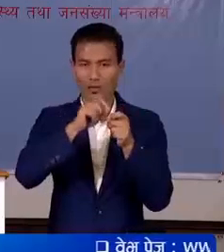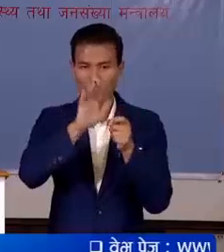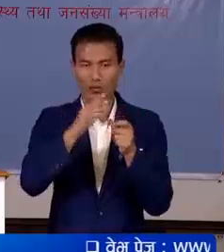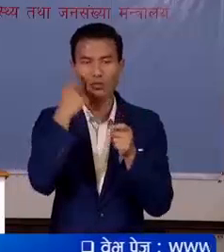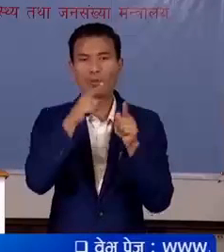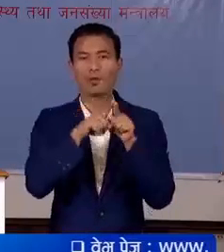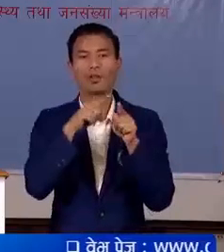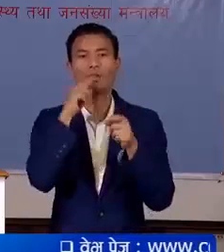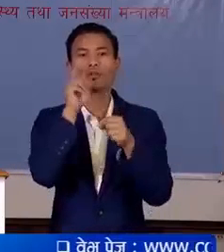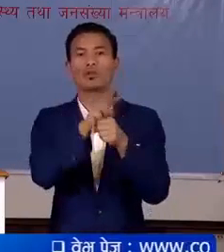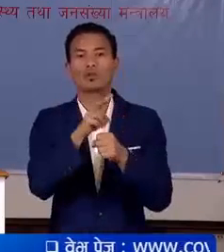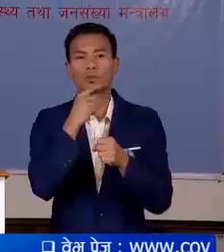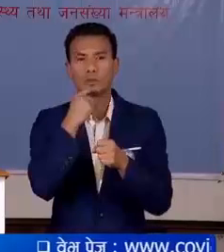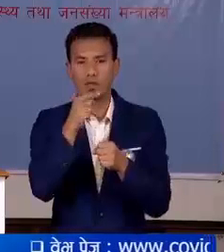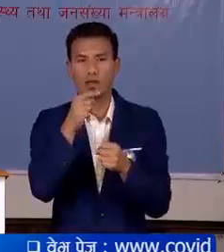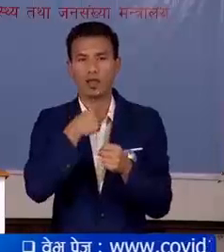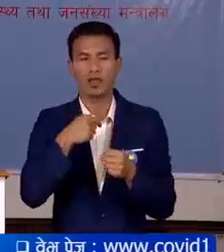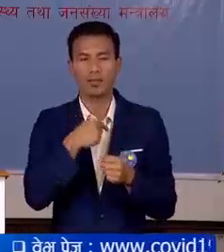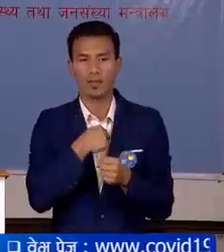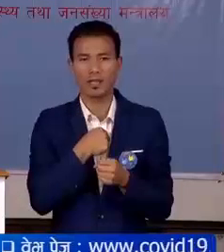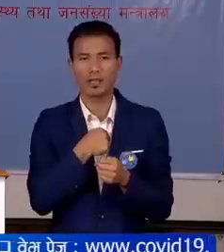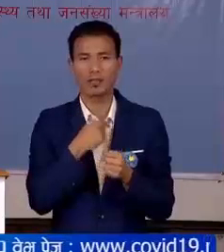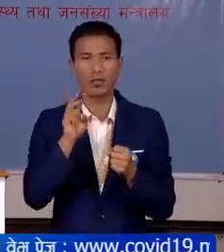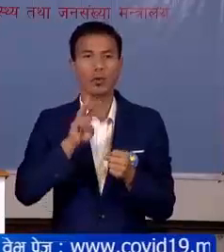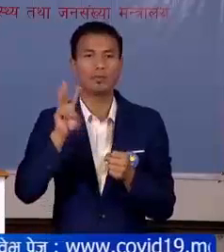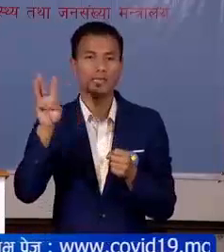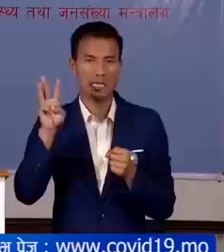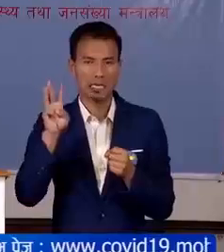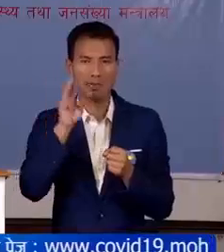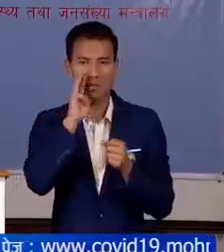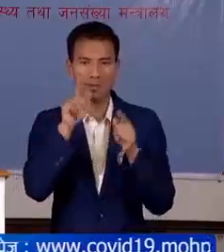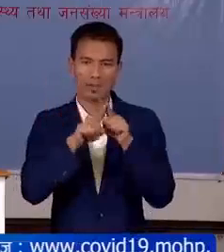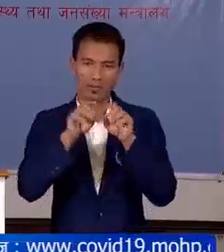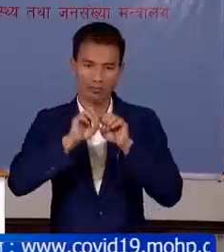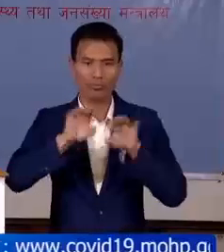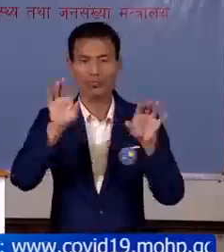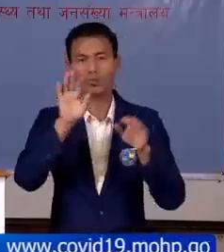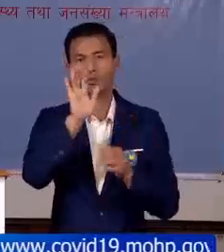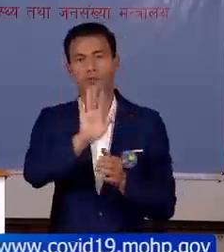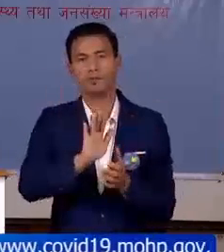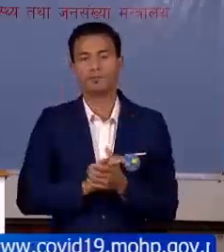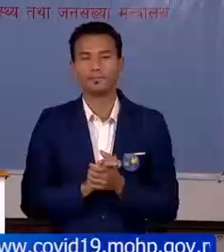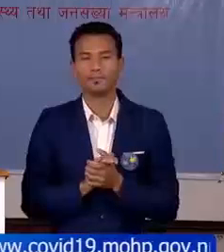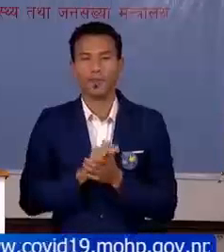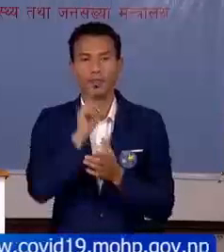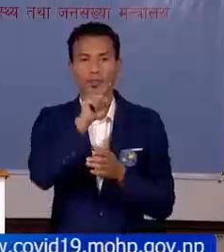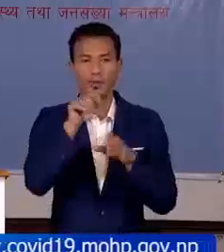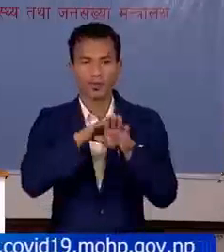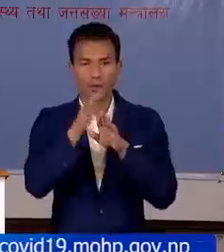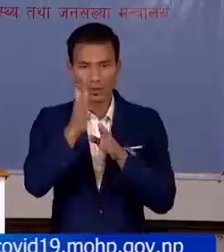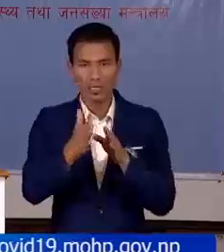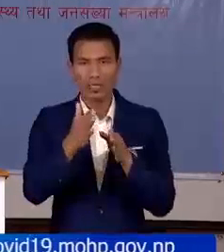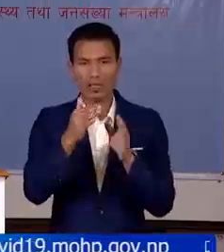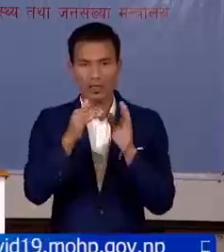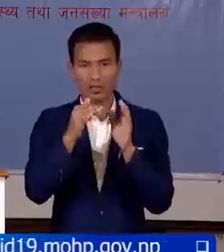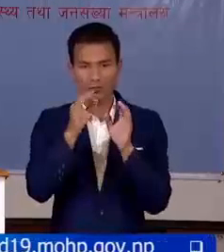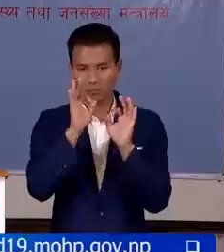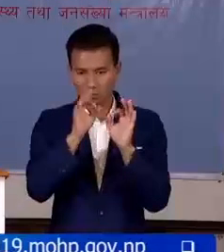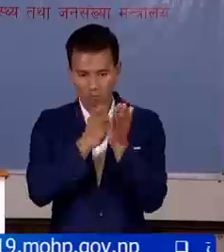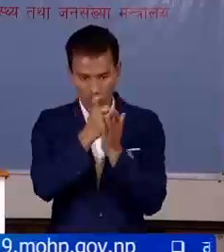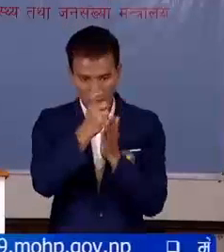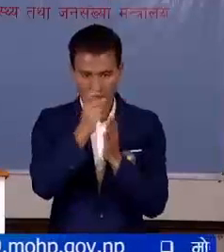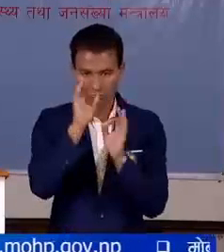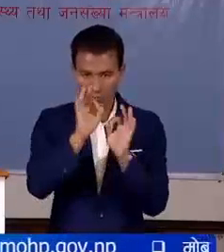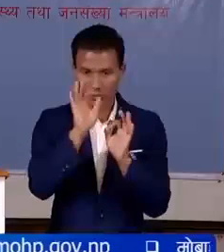खगियोस वने रा तो इस्तर ला हमिले आमरो वेप्रेज मा शारुजन इक पनी गरेगा छों। यहारुले तो इस्तर छाँ छाई ना